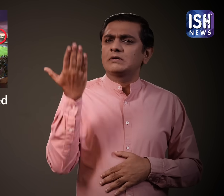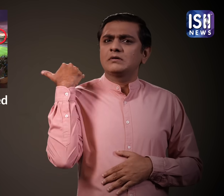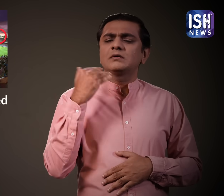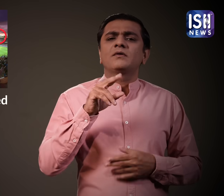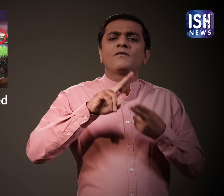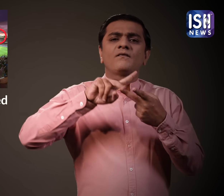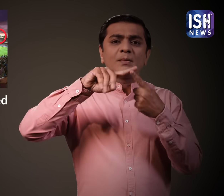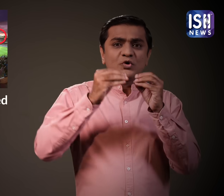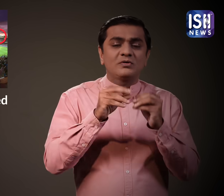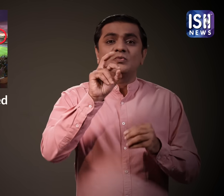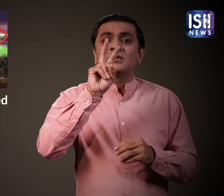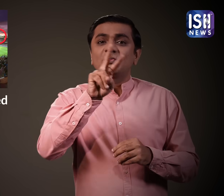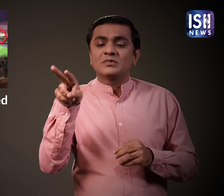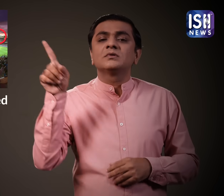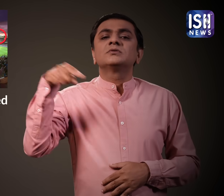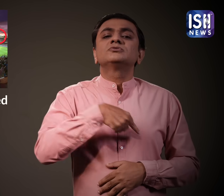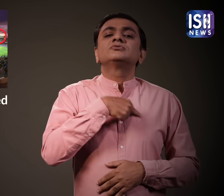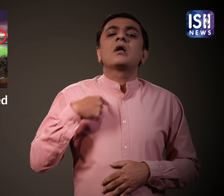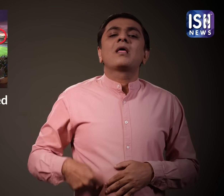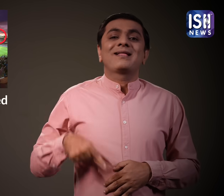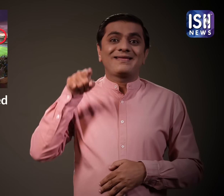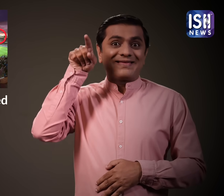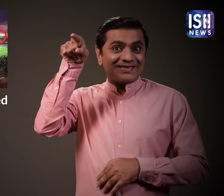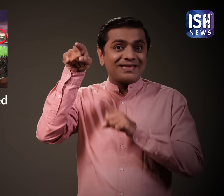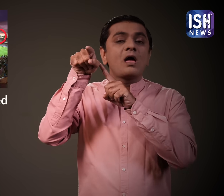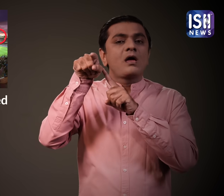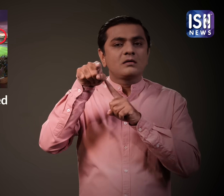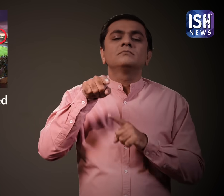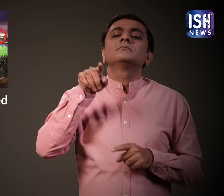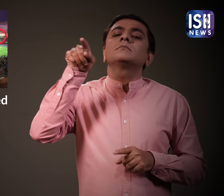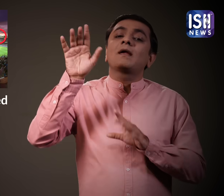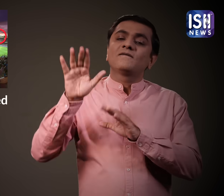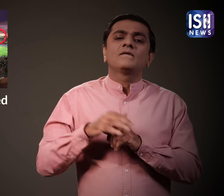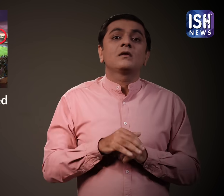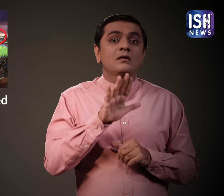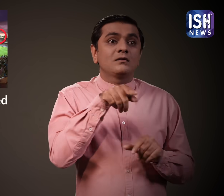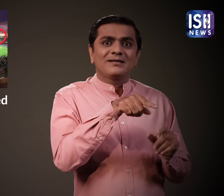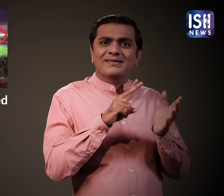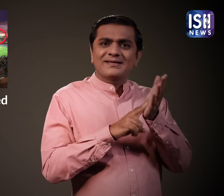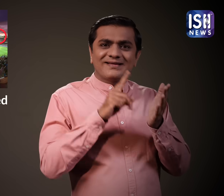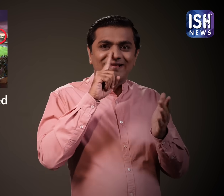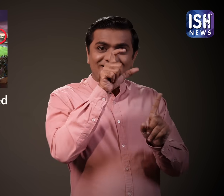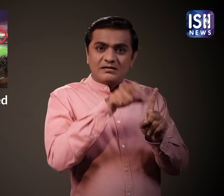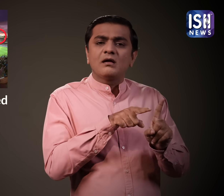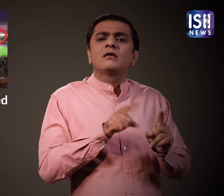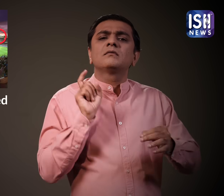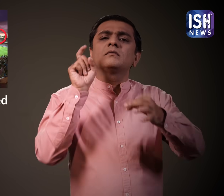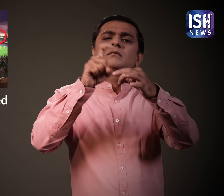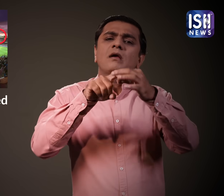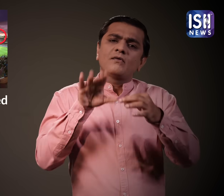फर्वरी 2022 में चीन में आयोसी सत्र में नीता अमबानी जो आयोसी सदस्यक के